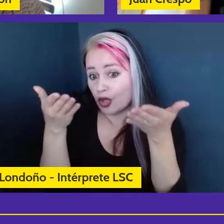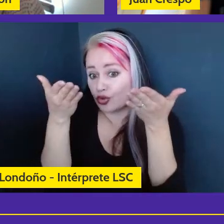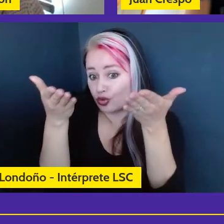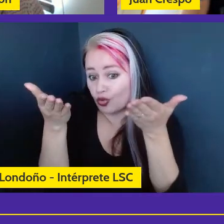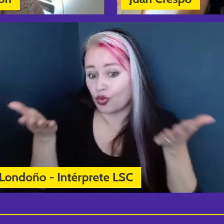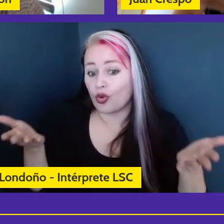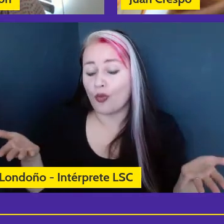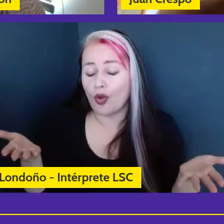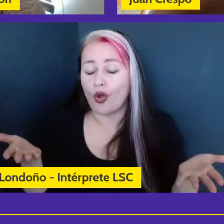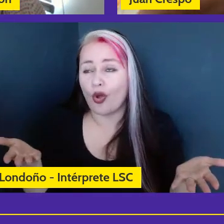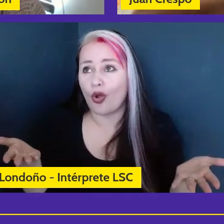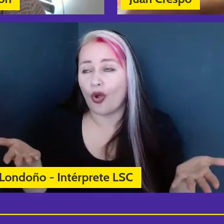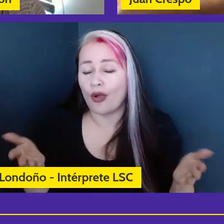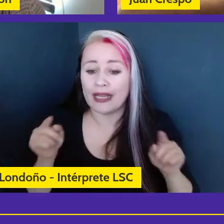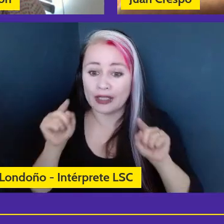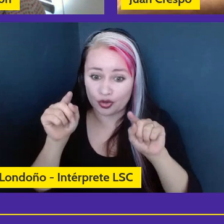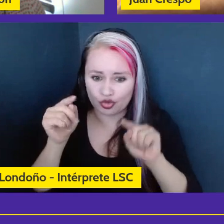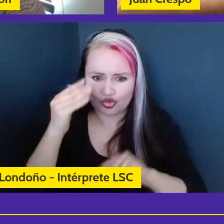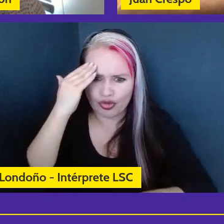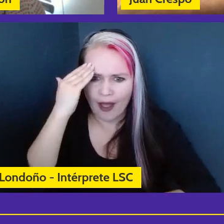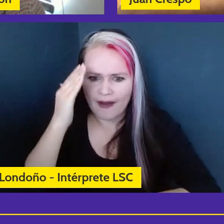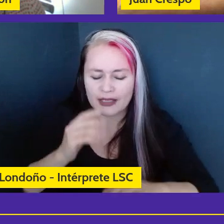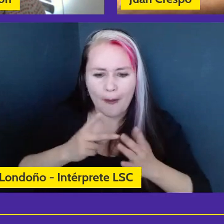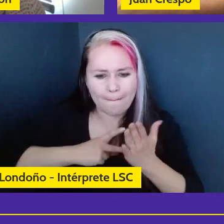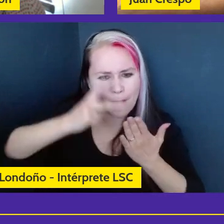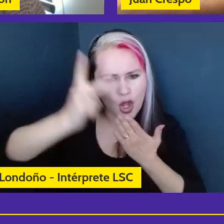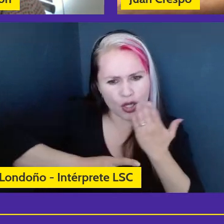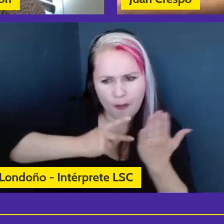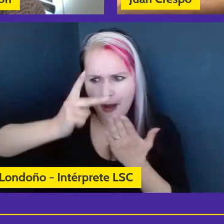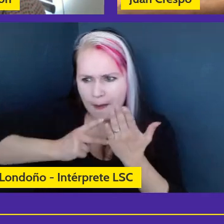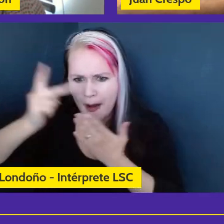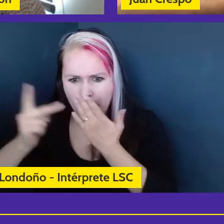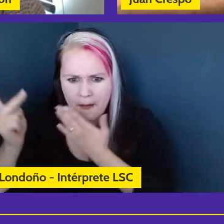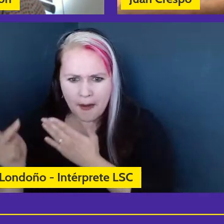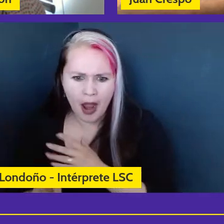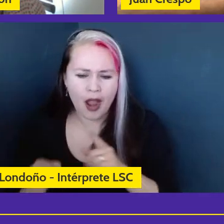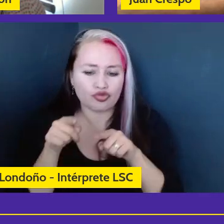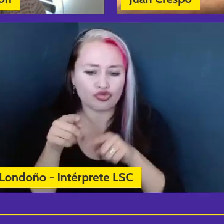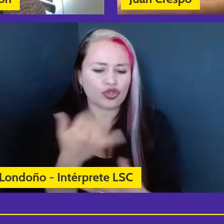como todos estos proyectos que revisaste.